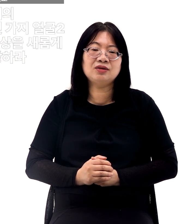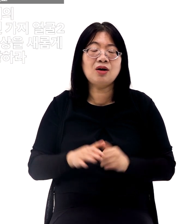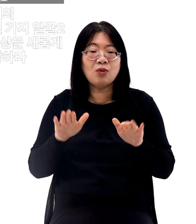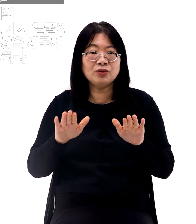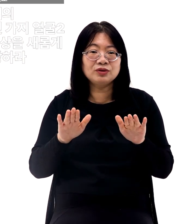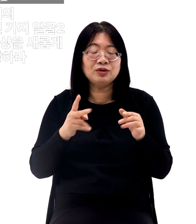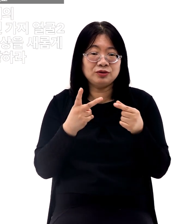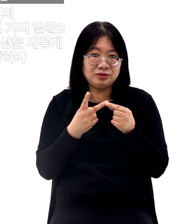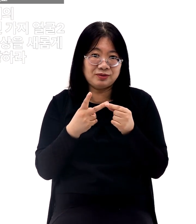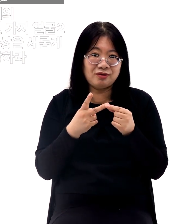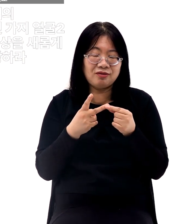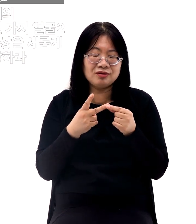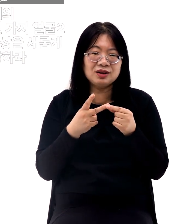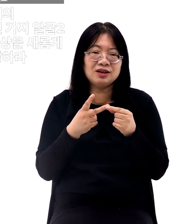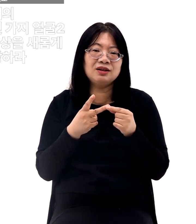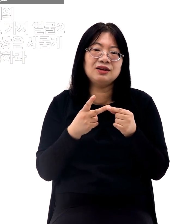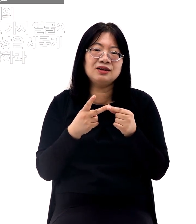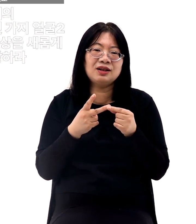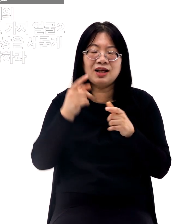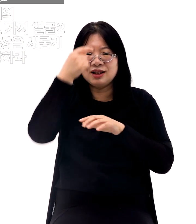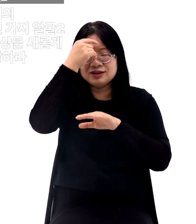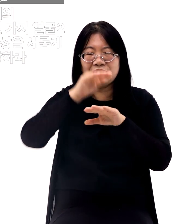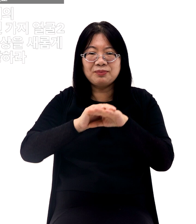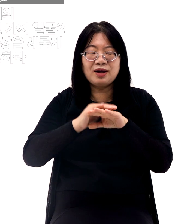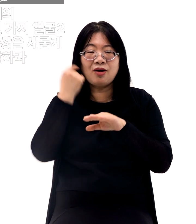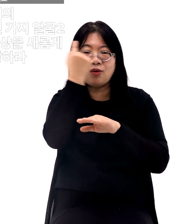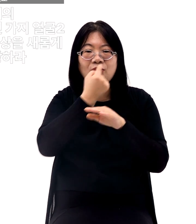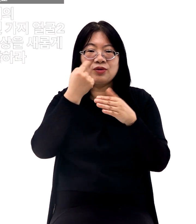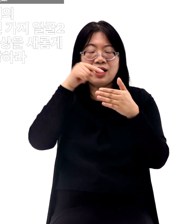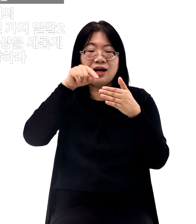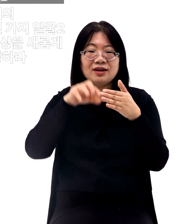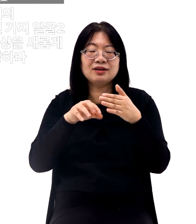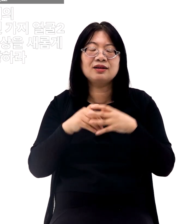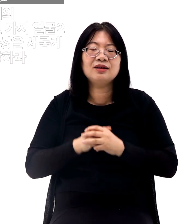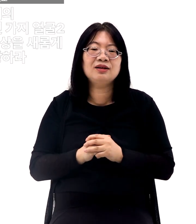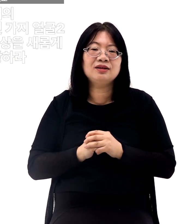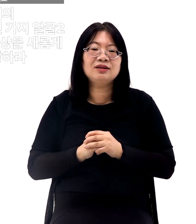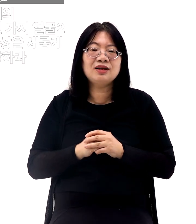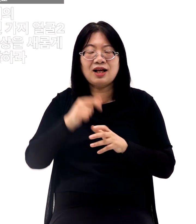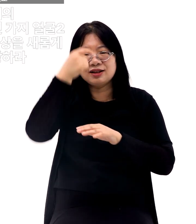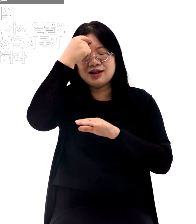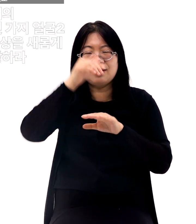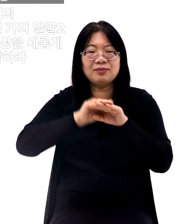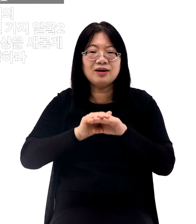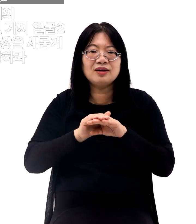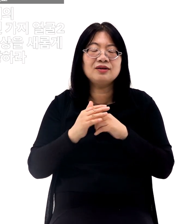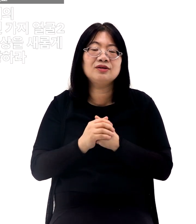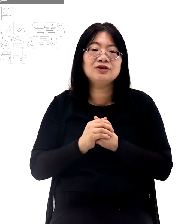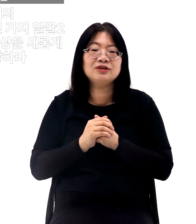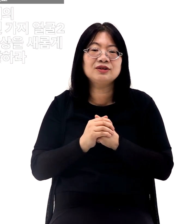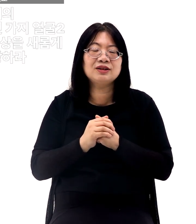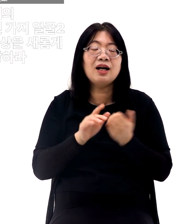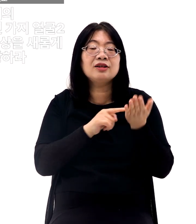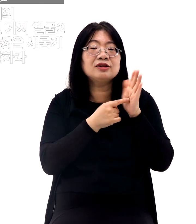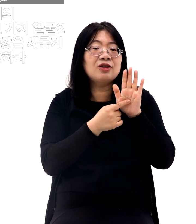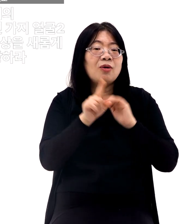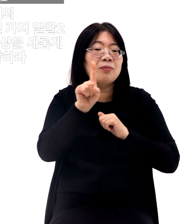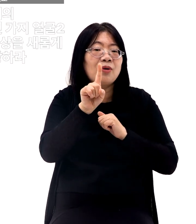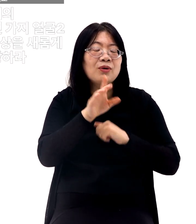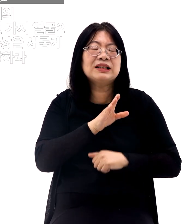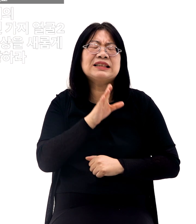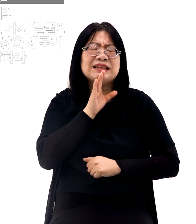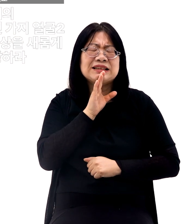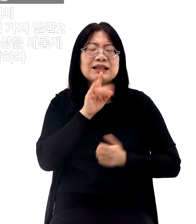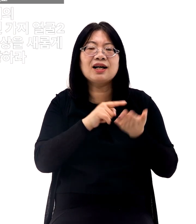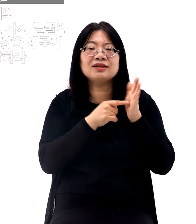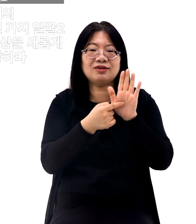오늘 두 번째 예배의 얼굴 속에 예배는 뭘 드러낸다?